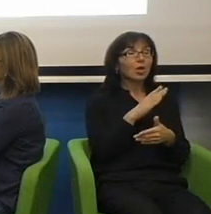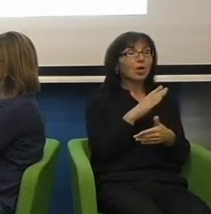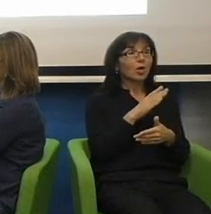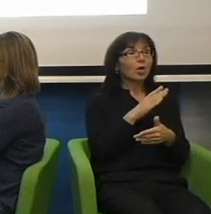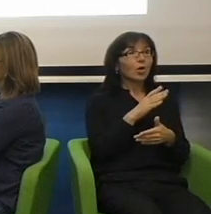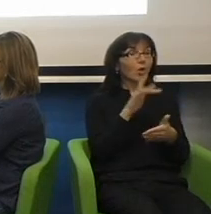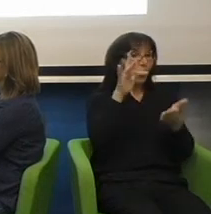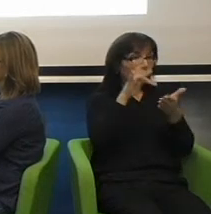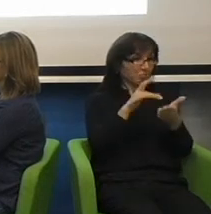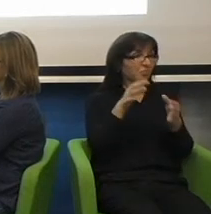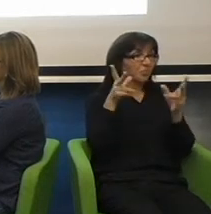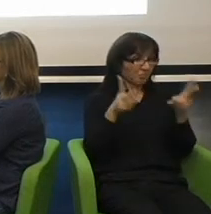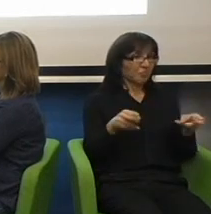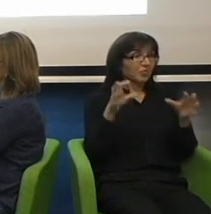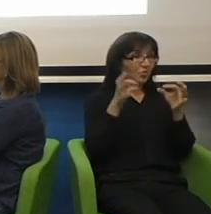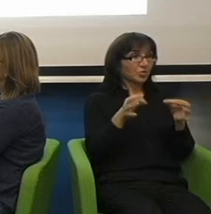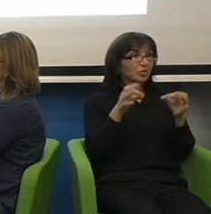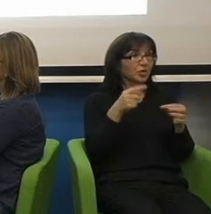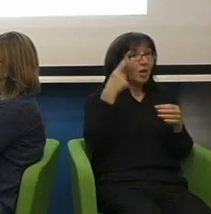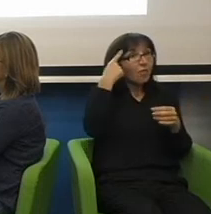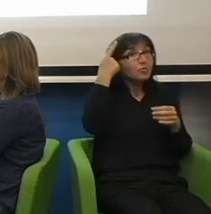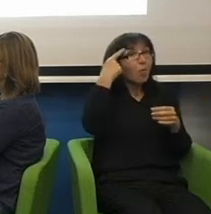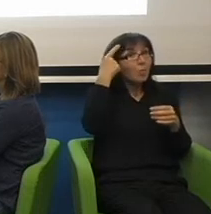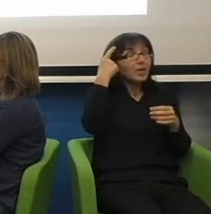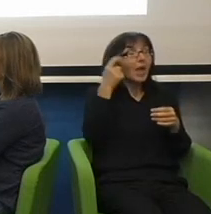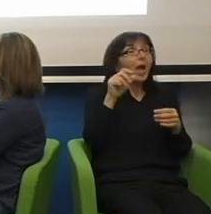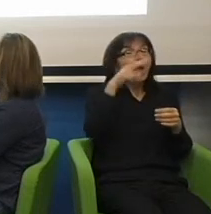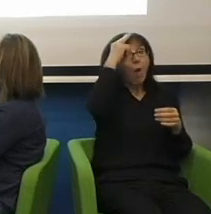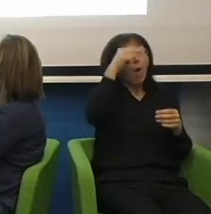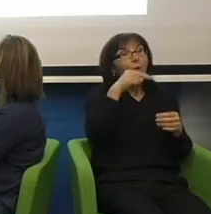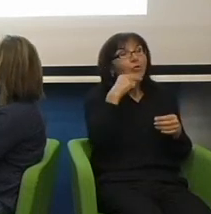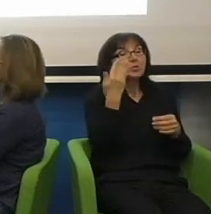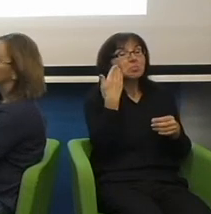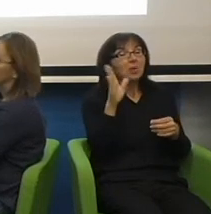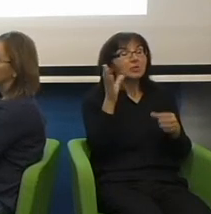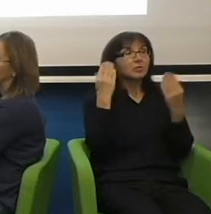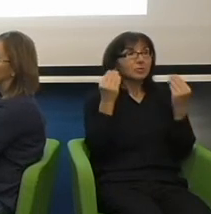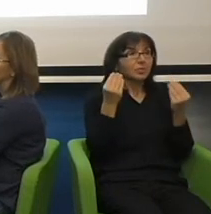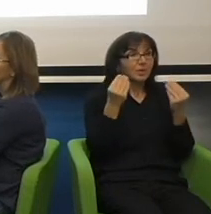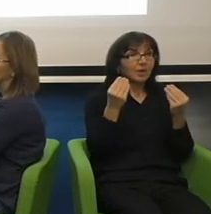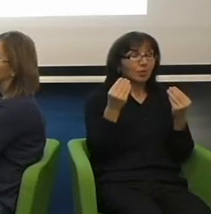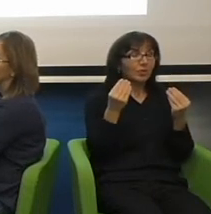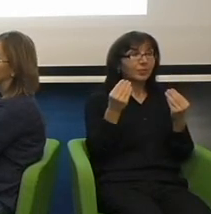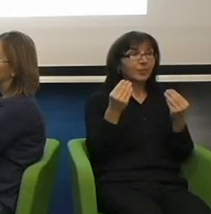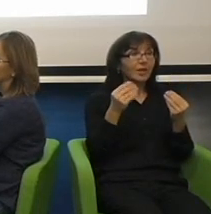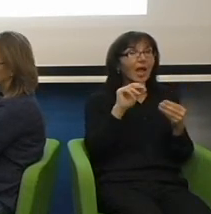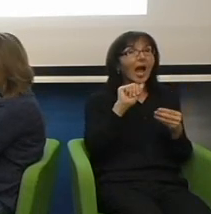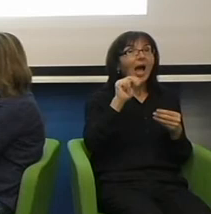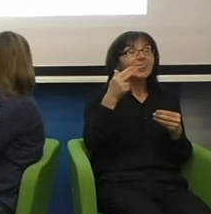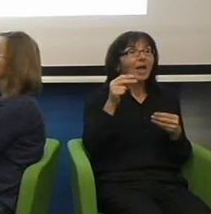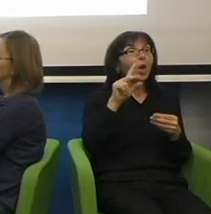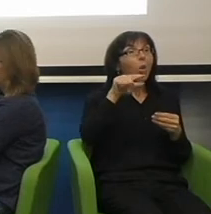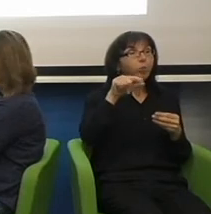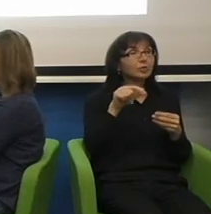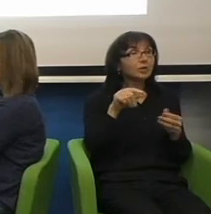do dzisiaj wspomina Kazimierza jako wspaniałego ojca. Mówi o nim jako ojcu. No i Anna Lubczyk staje się w tym momencie